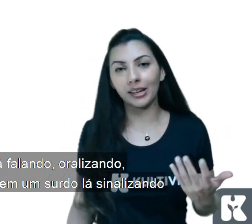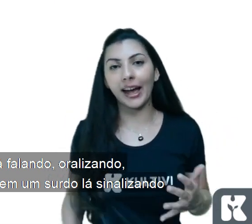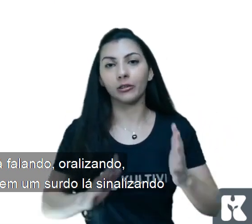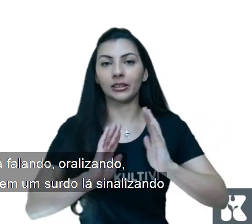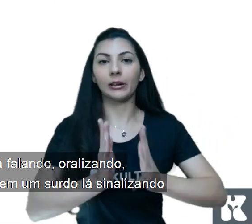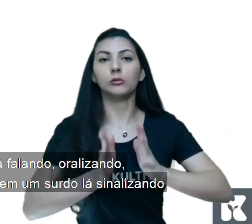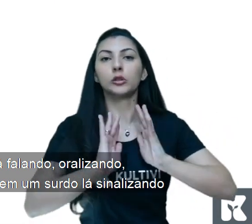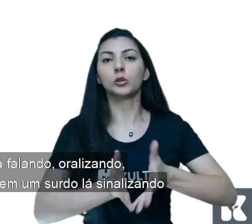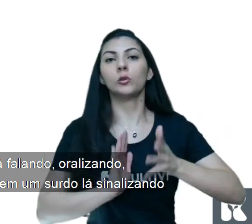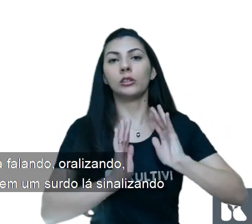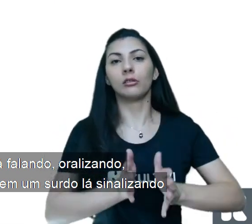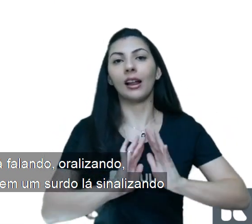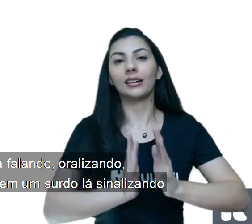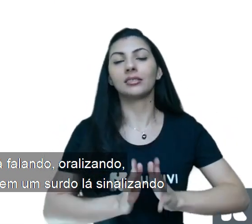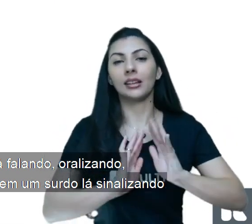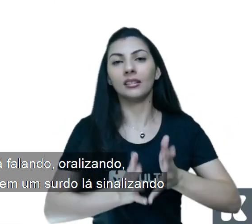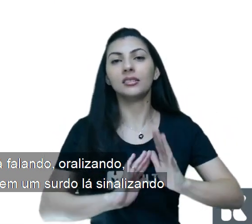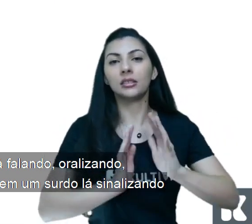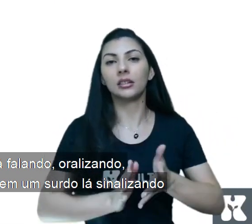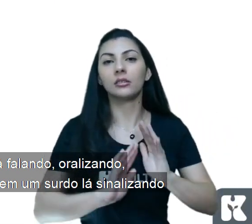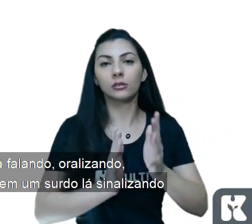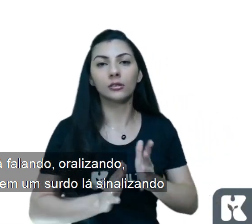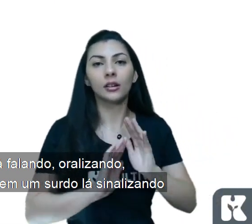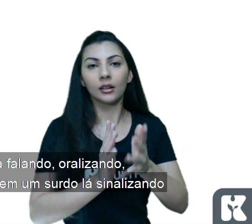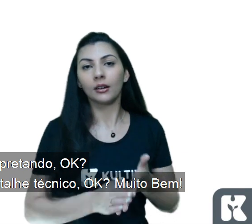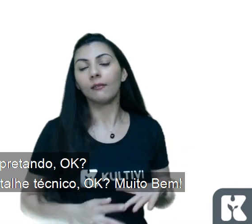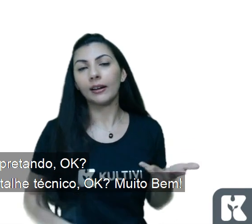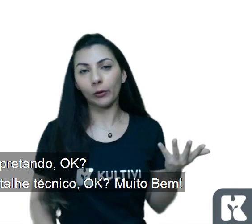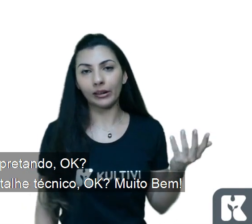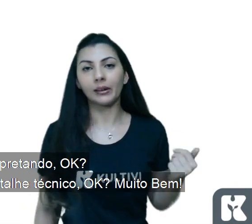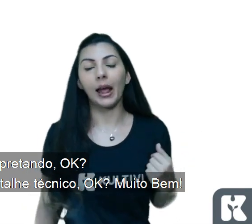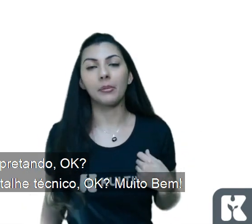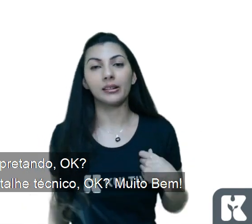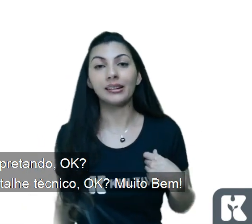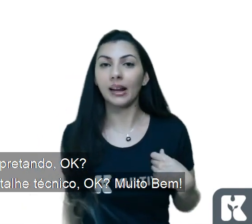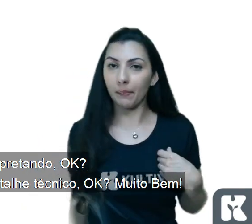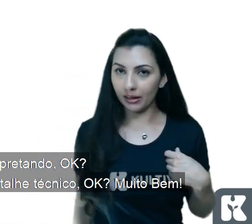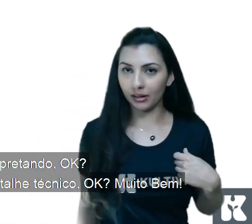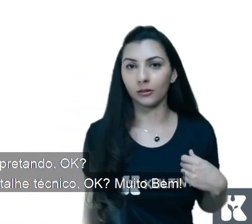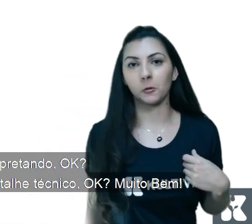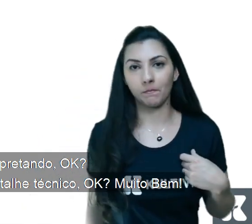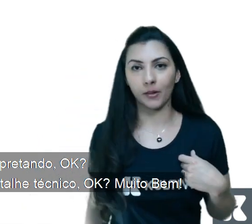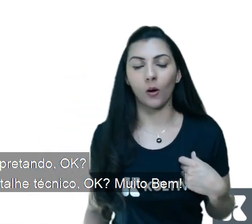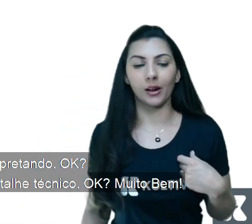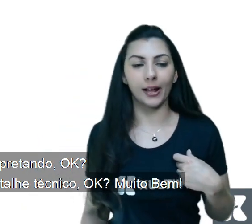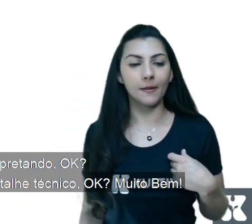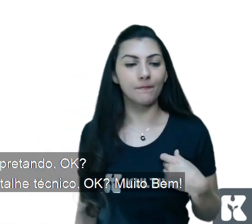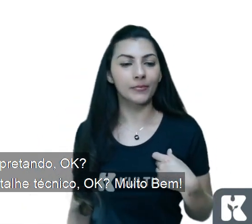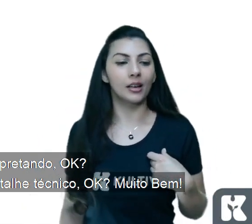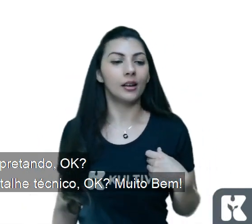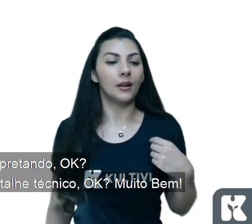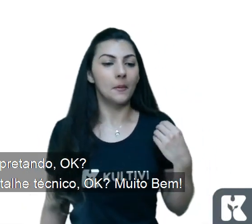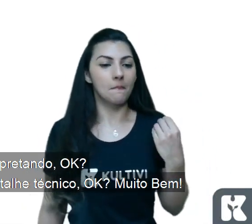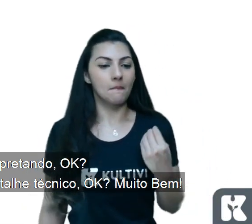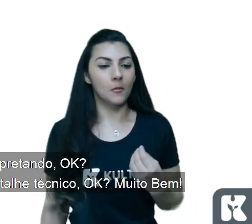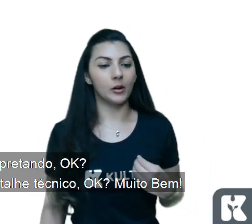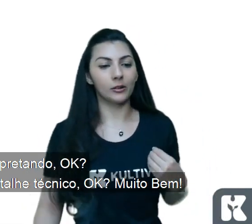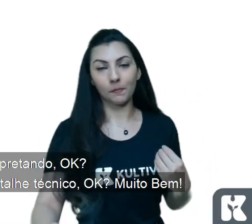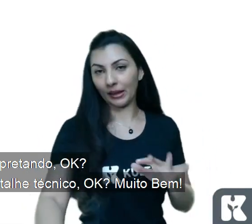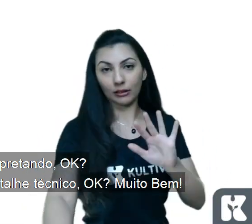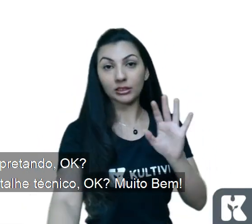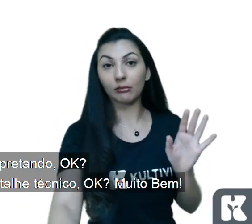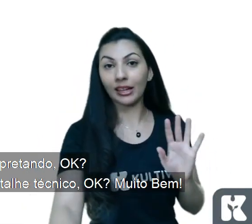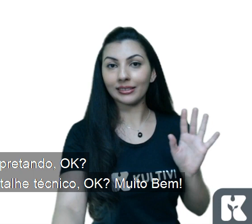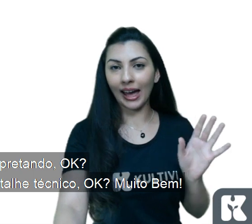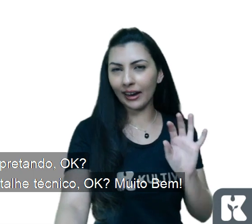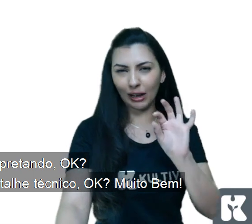ao contrário, se tem um surdo lá sinalizando, vai ter um intérprete interpretando, ok? Muito